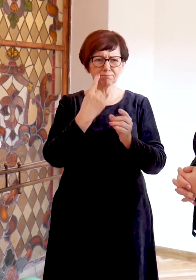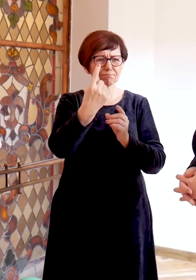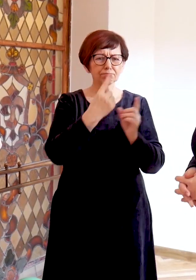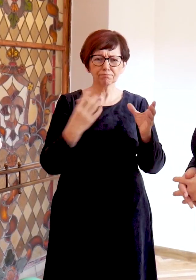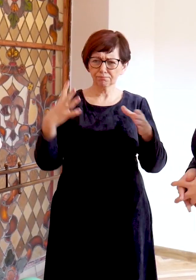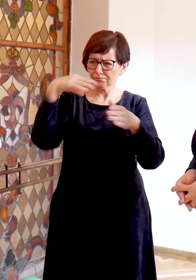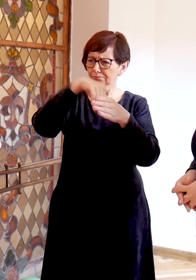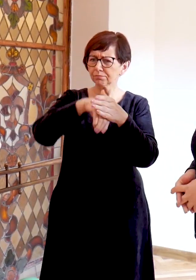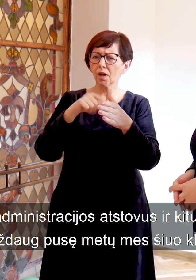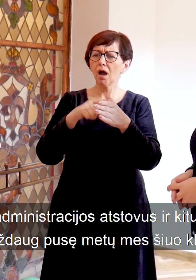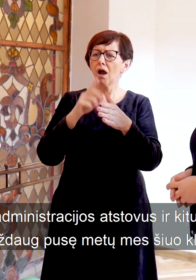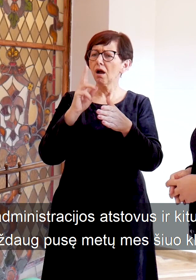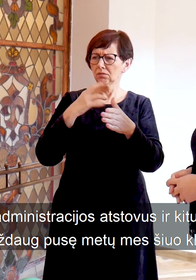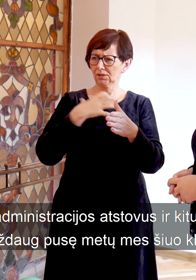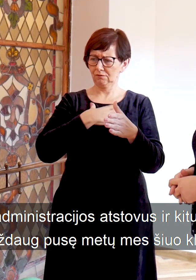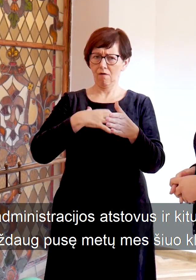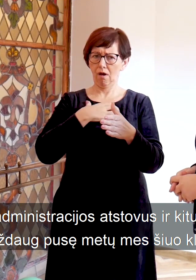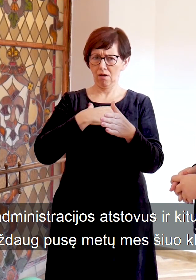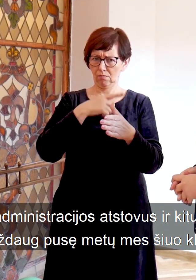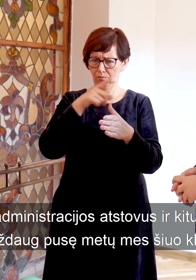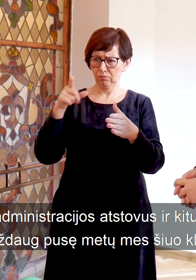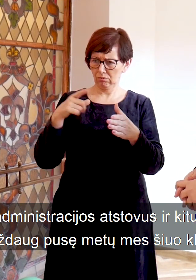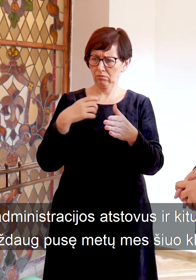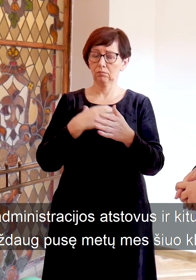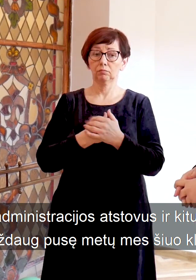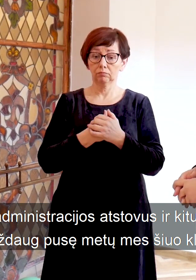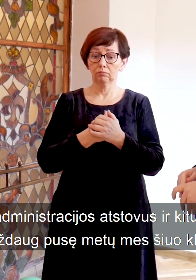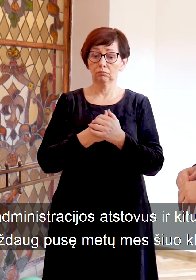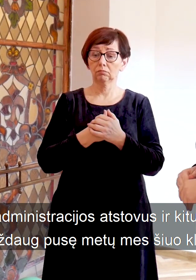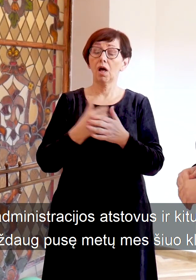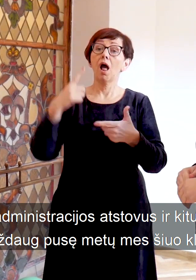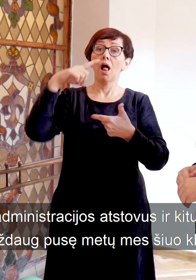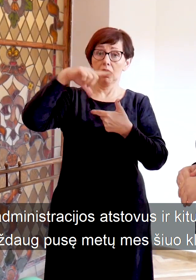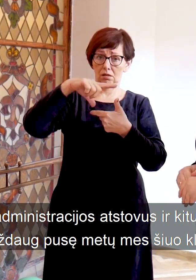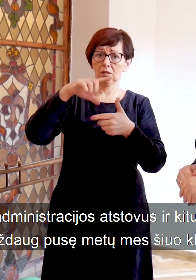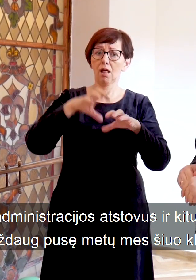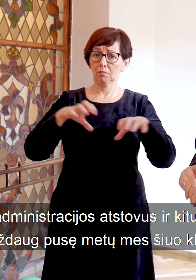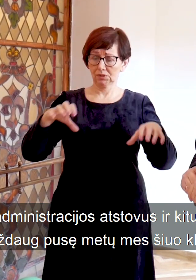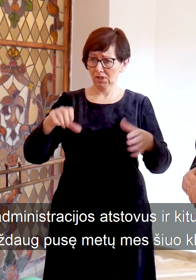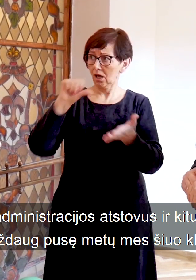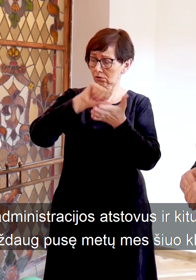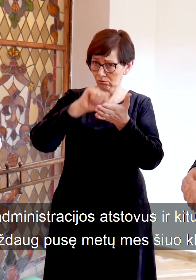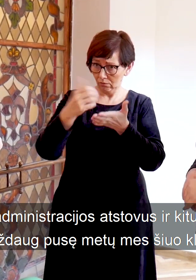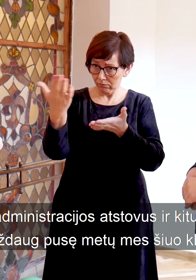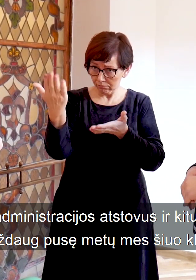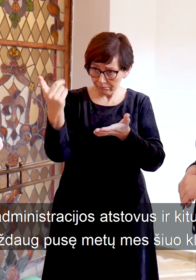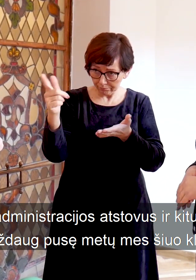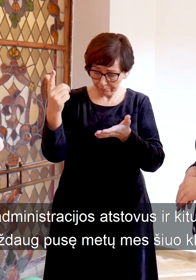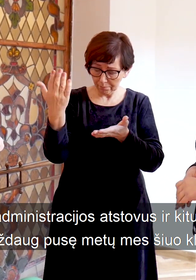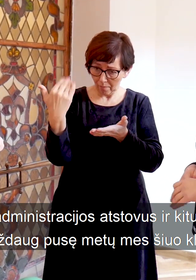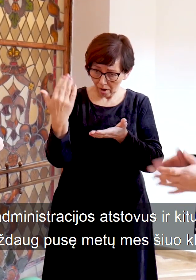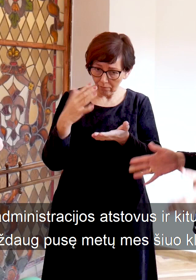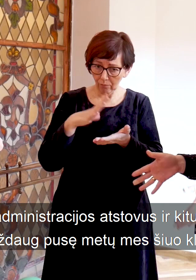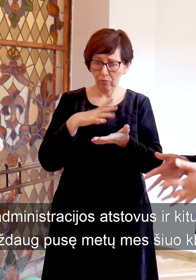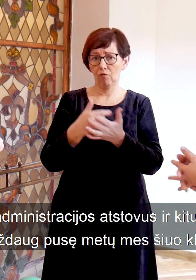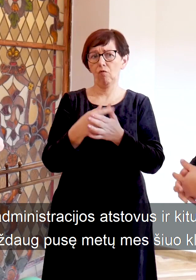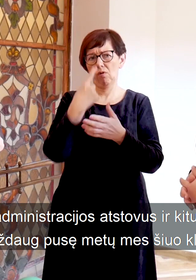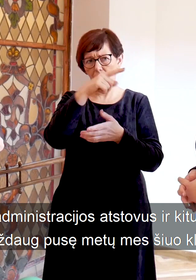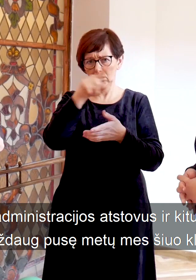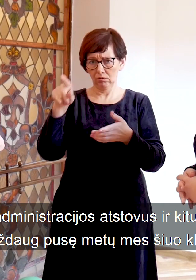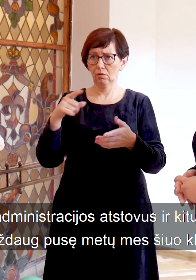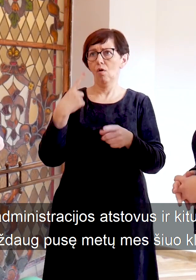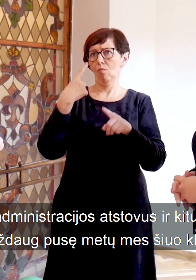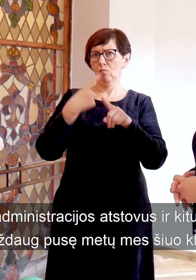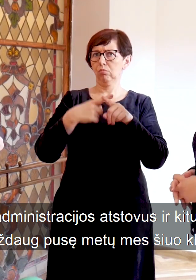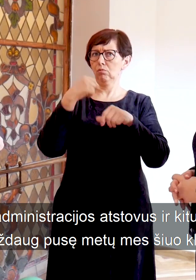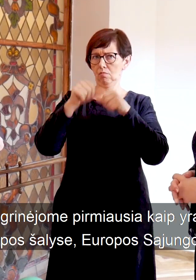aktualu, pakvietėme ir LRT administracijos atstovus, ir kitus, kurie dirbo šiuo klausimu, ir na, maždaug pusę metų